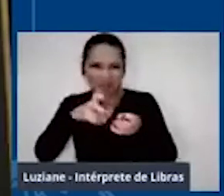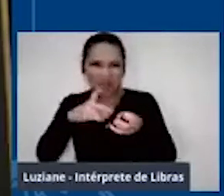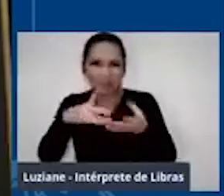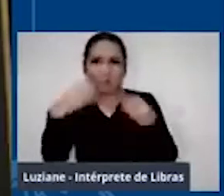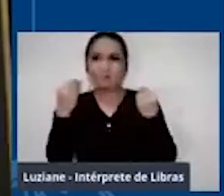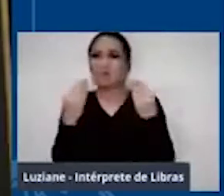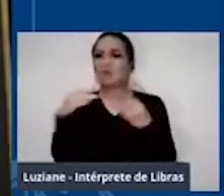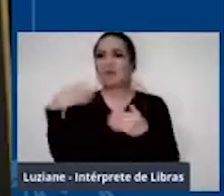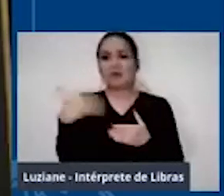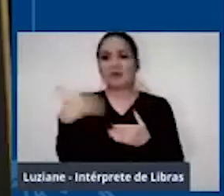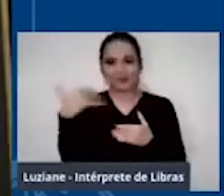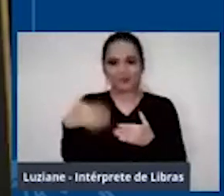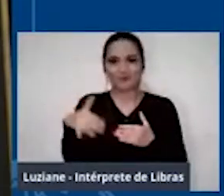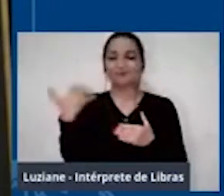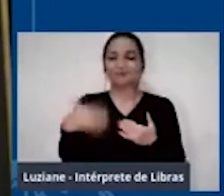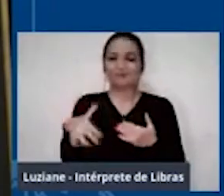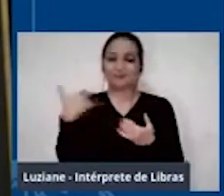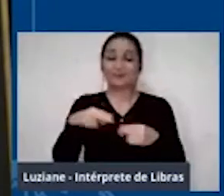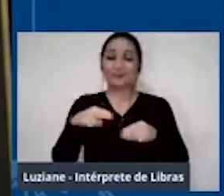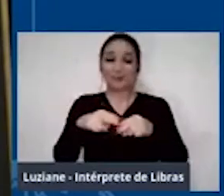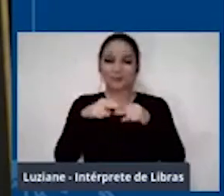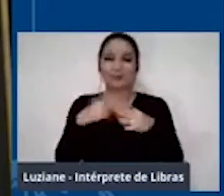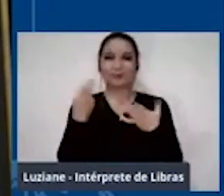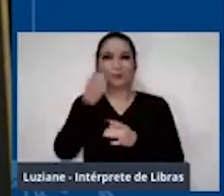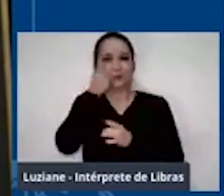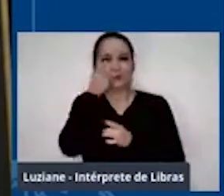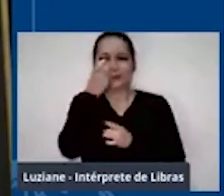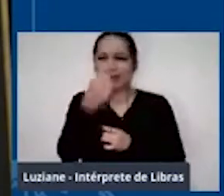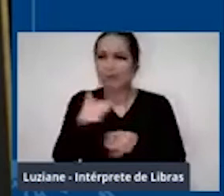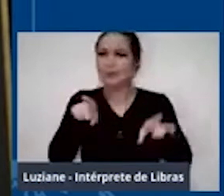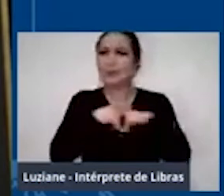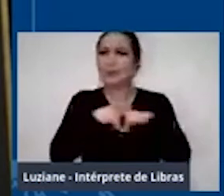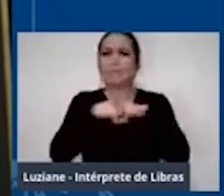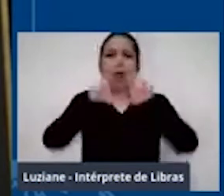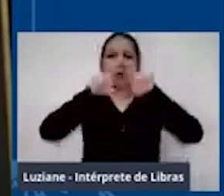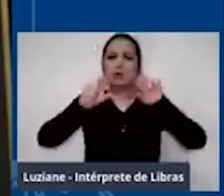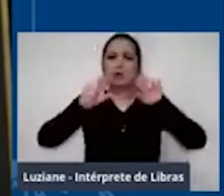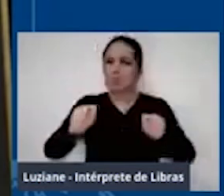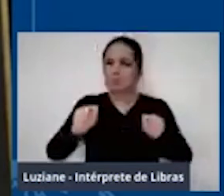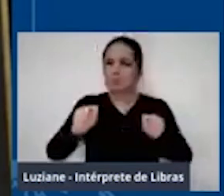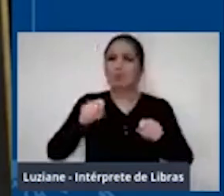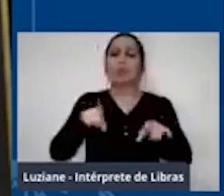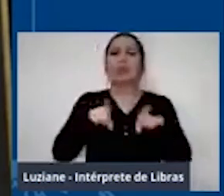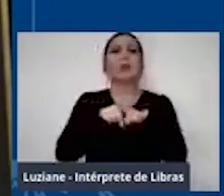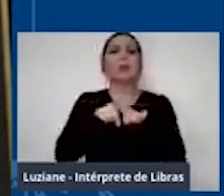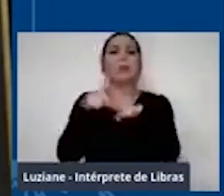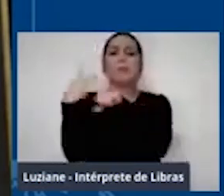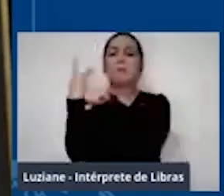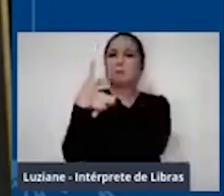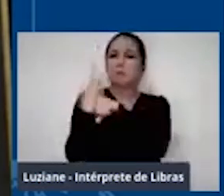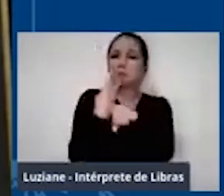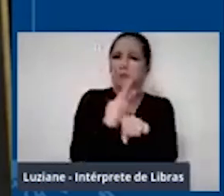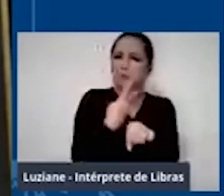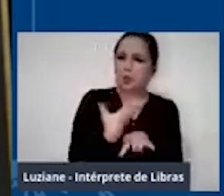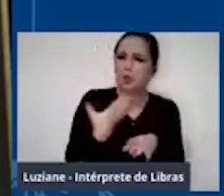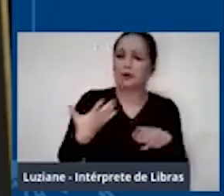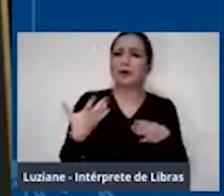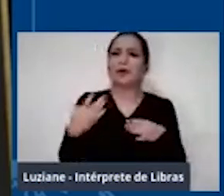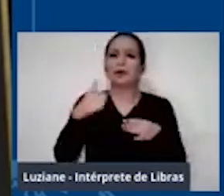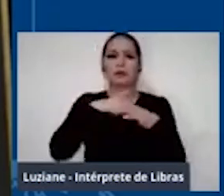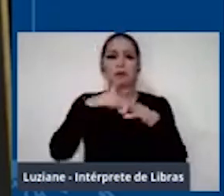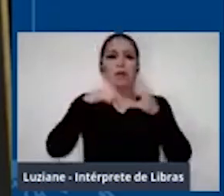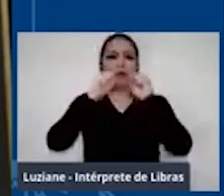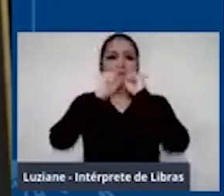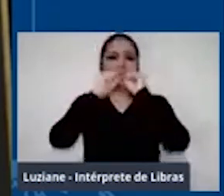muito necessário. E o interesse é de tudo. A Rússia, empresas da Rússia vieram procurar, tem sistemas